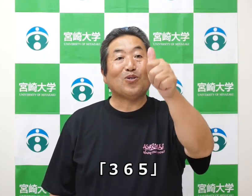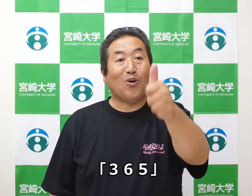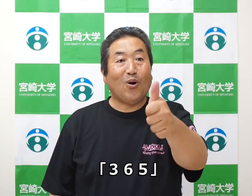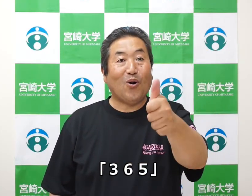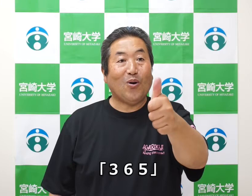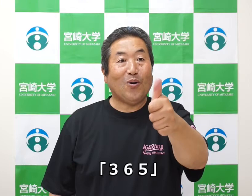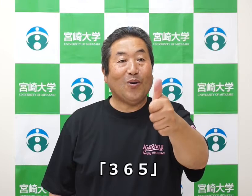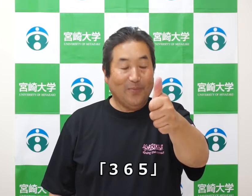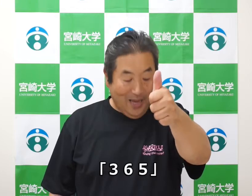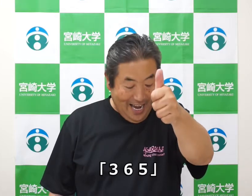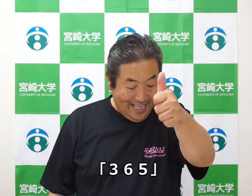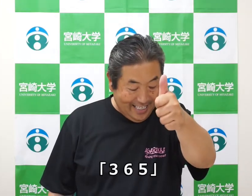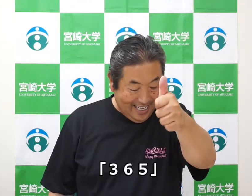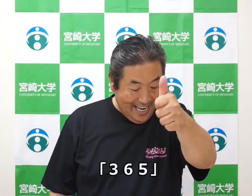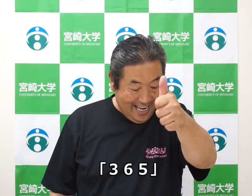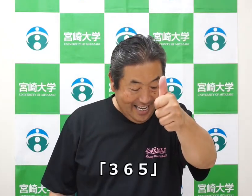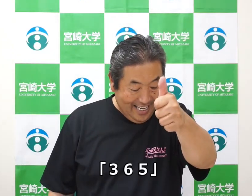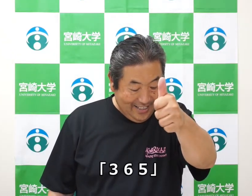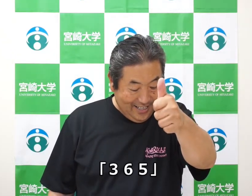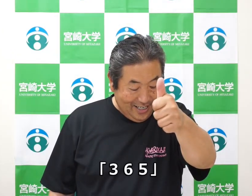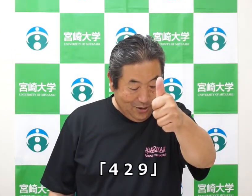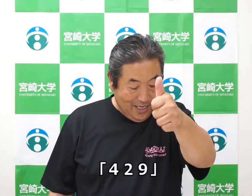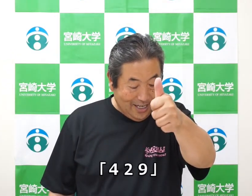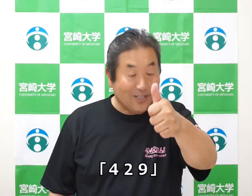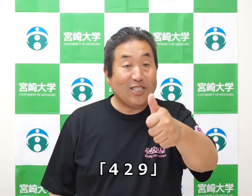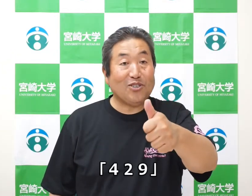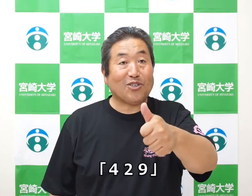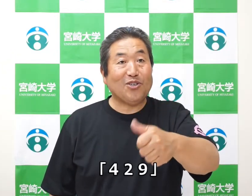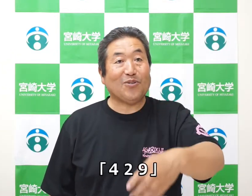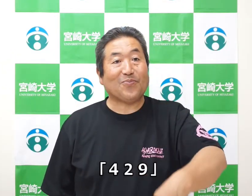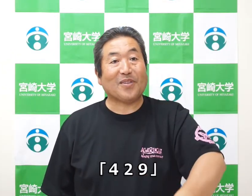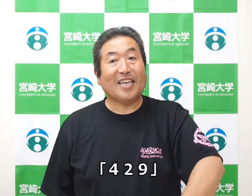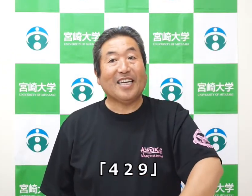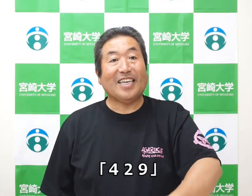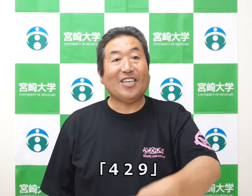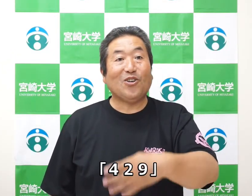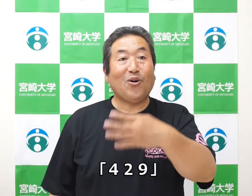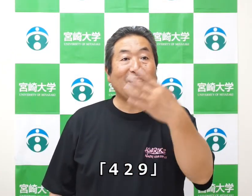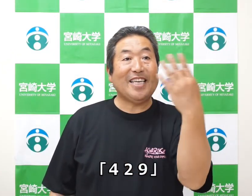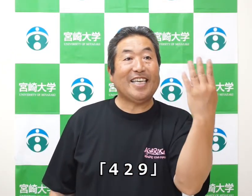365、はい、いいですね。次、429、